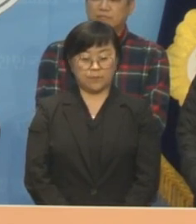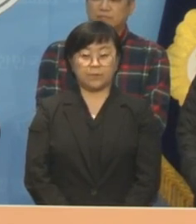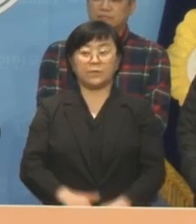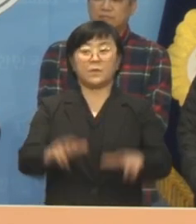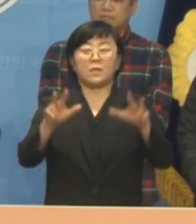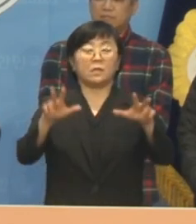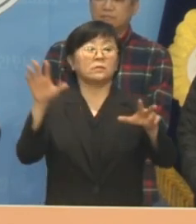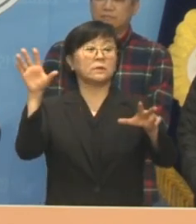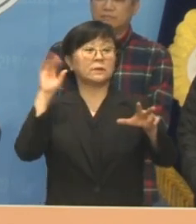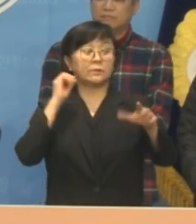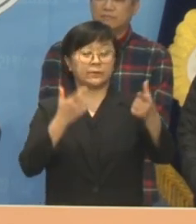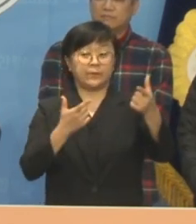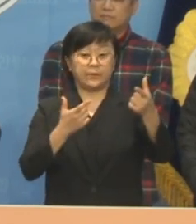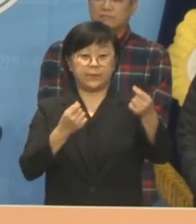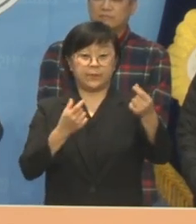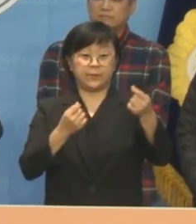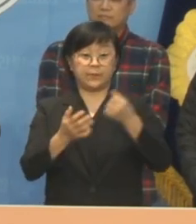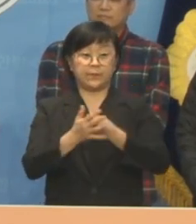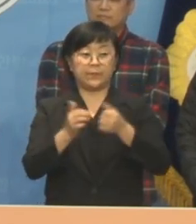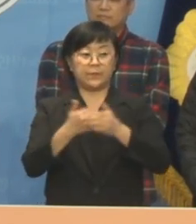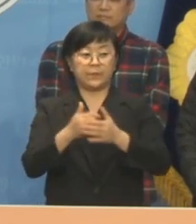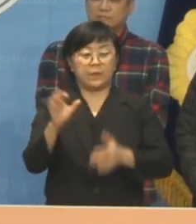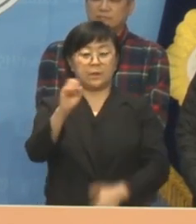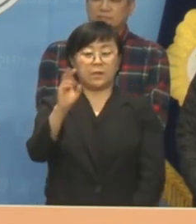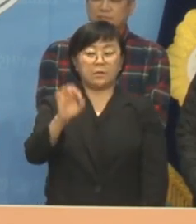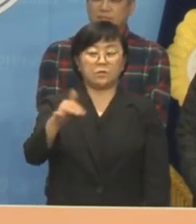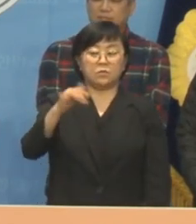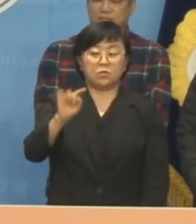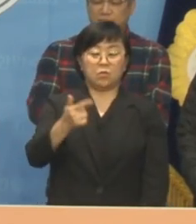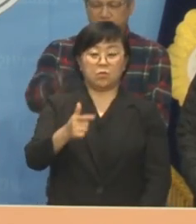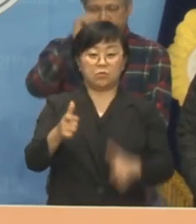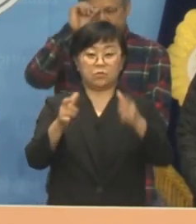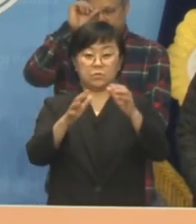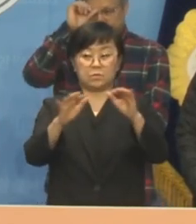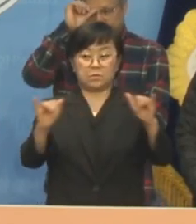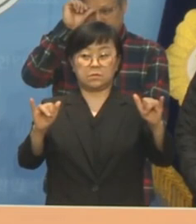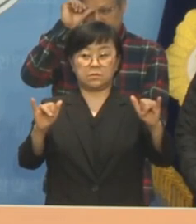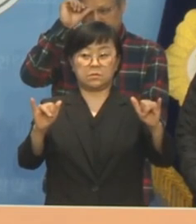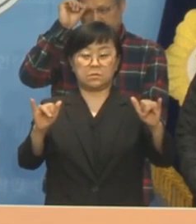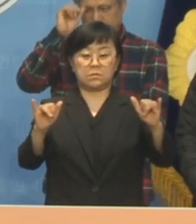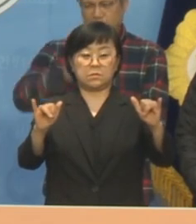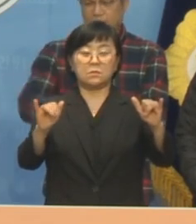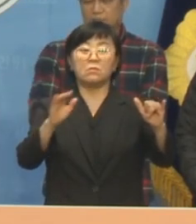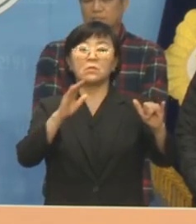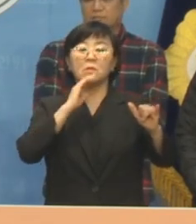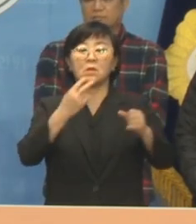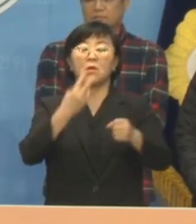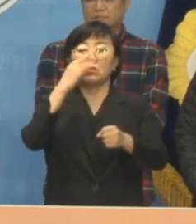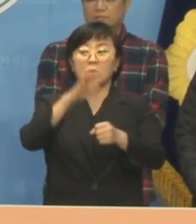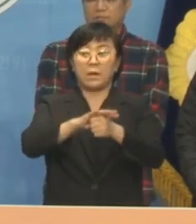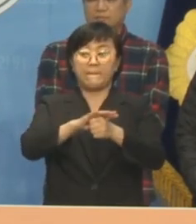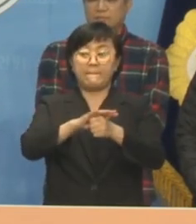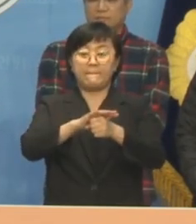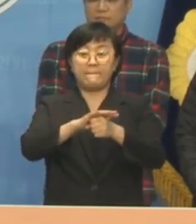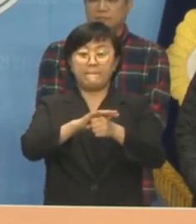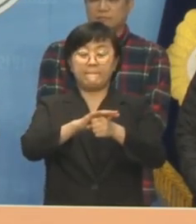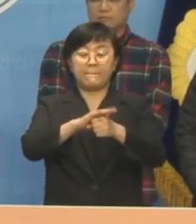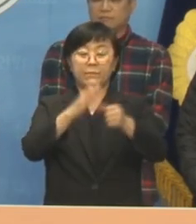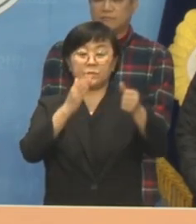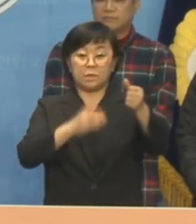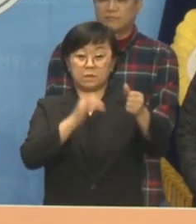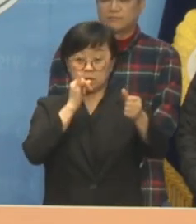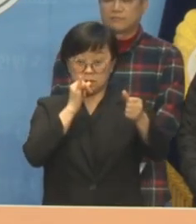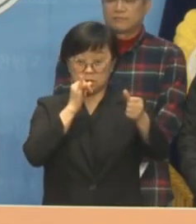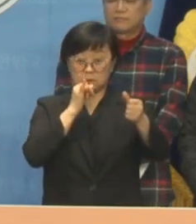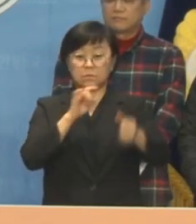지금 들으신 것처럼 이렇게 양촌의 주민들이 정말 억울함을 호소하고 있음에도